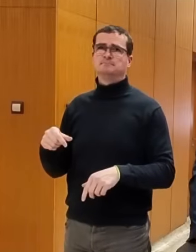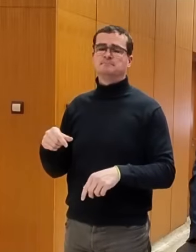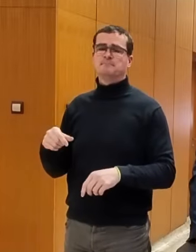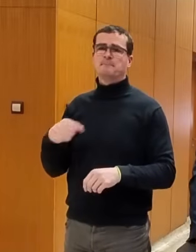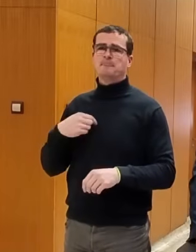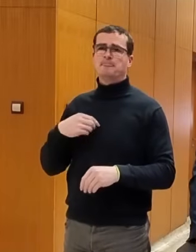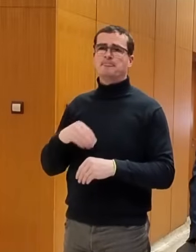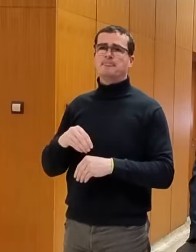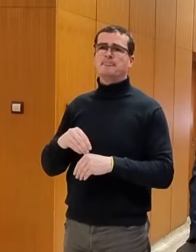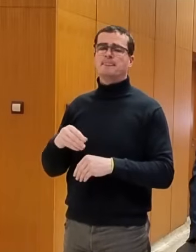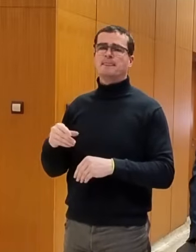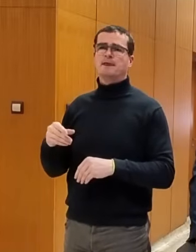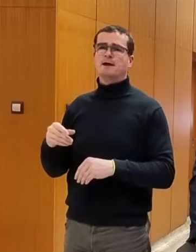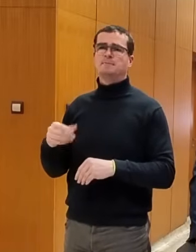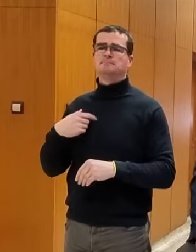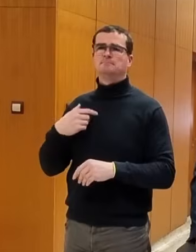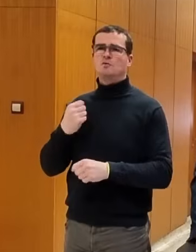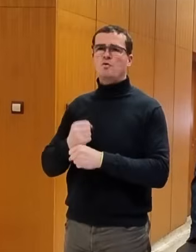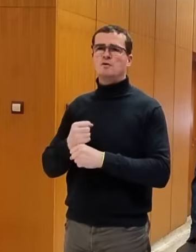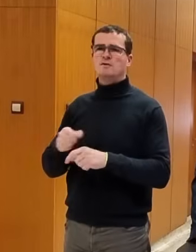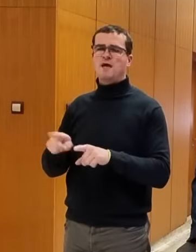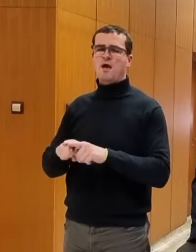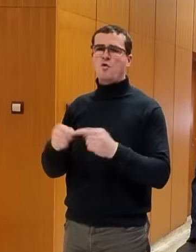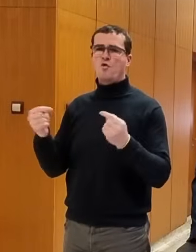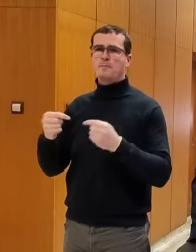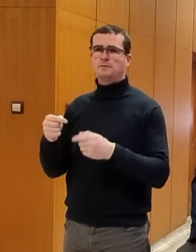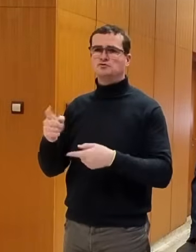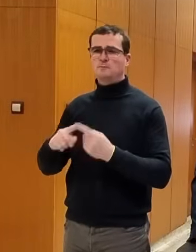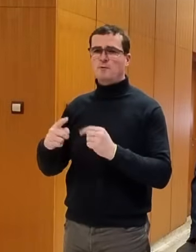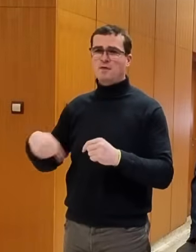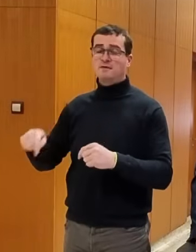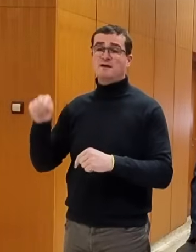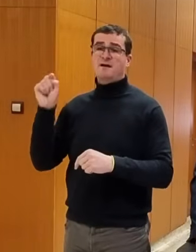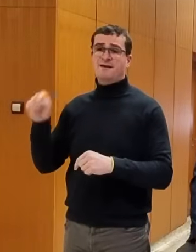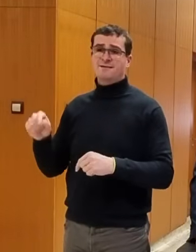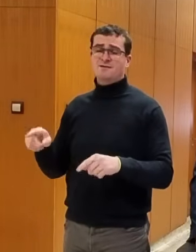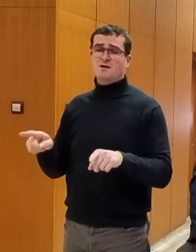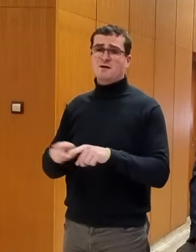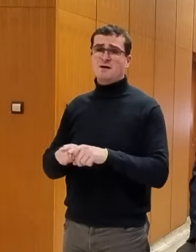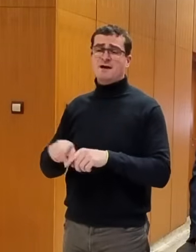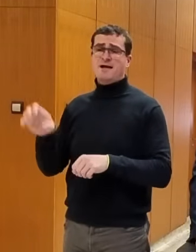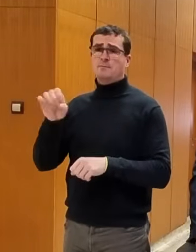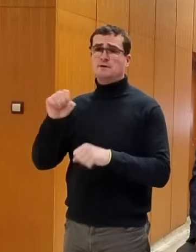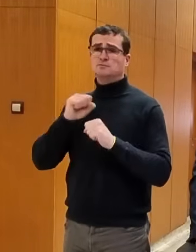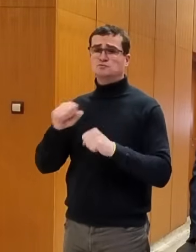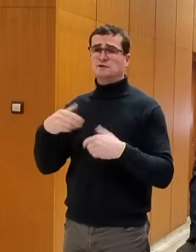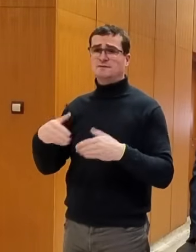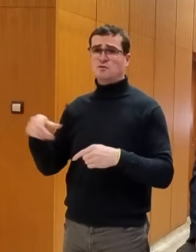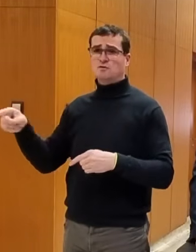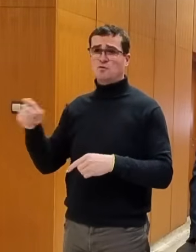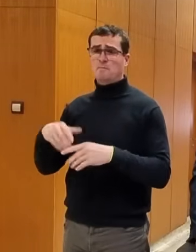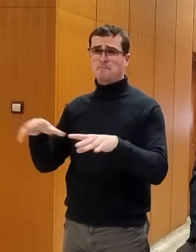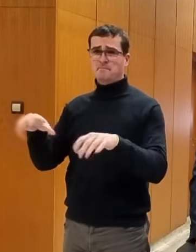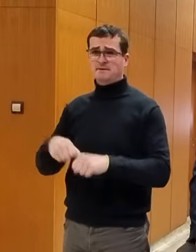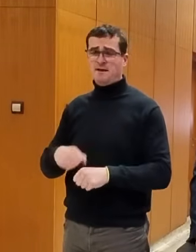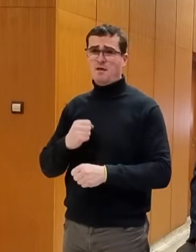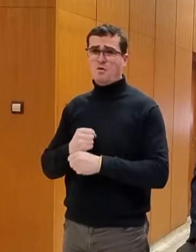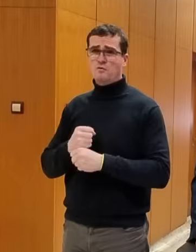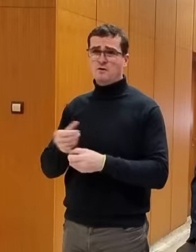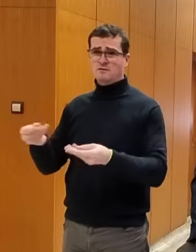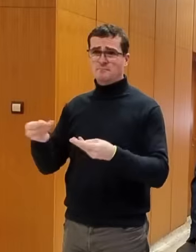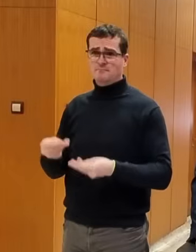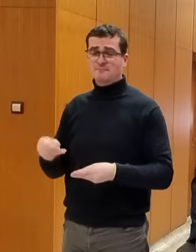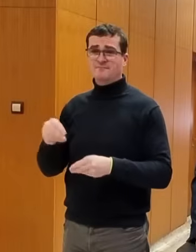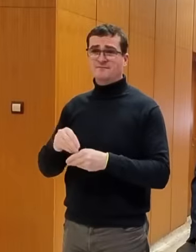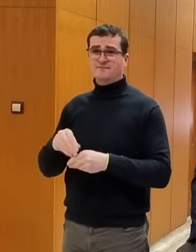na v zásade jeho konanie ako opozičného politika, a to, ak Európsky súdny dvor to prijal na konanie. Ak